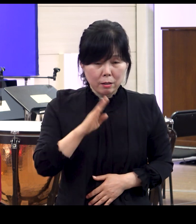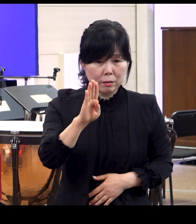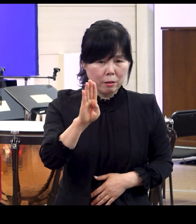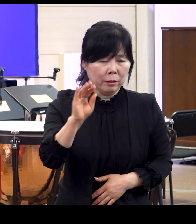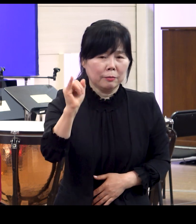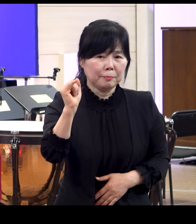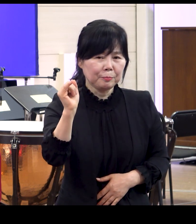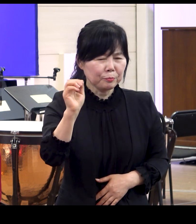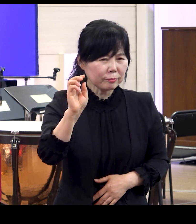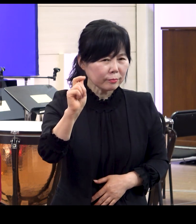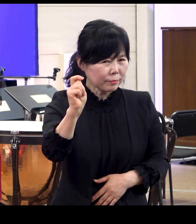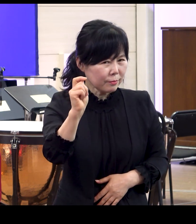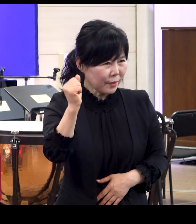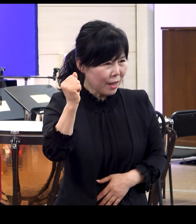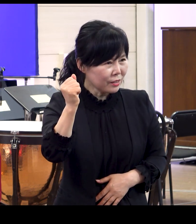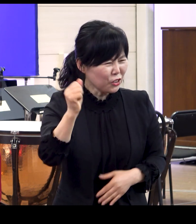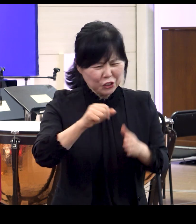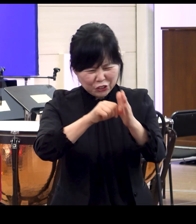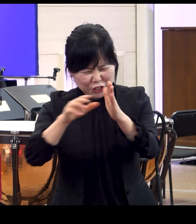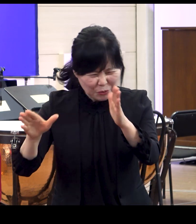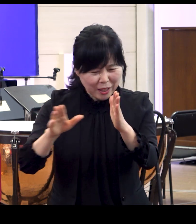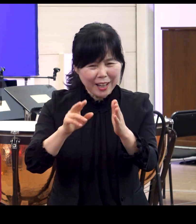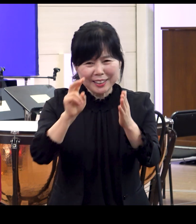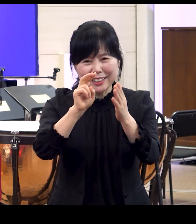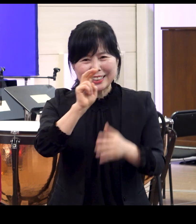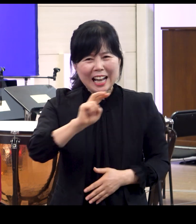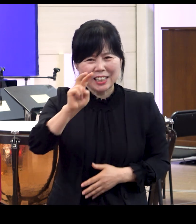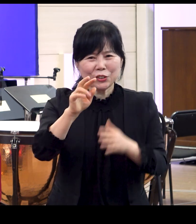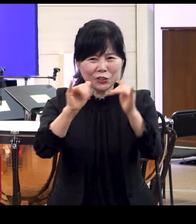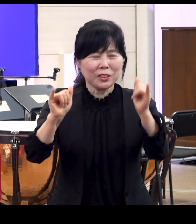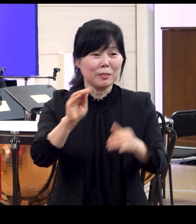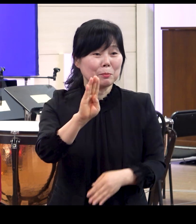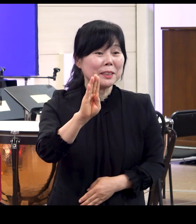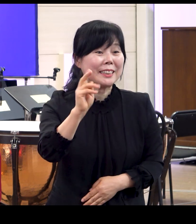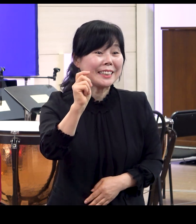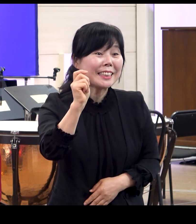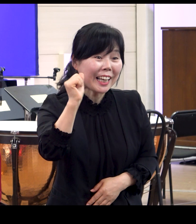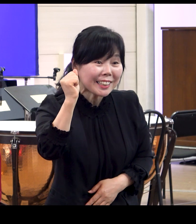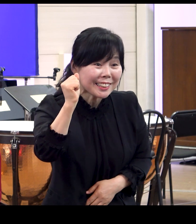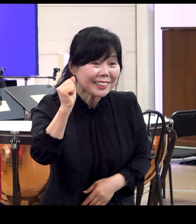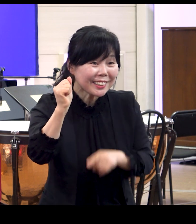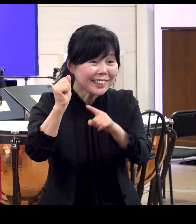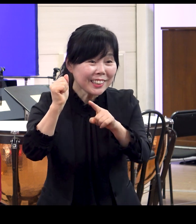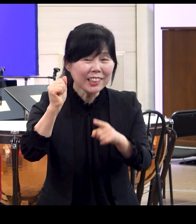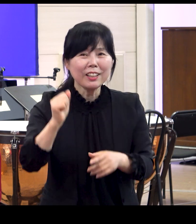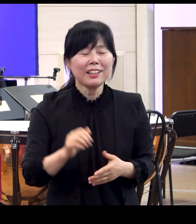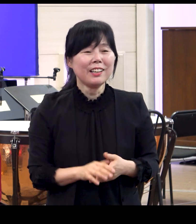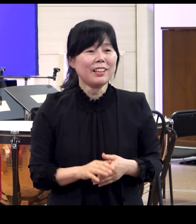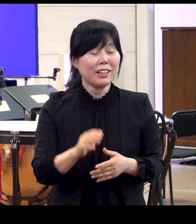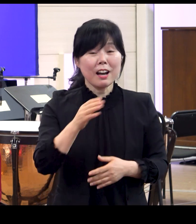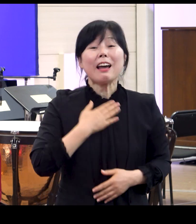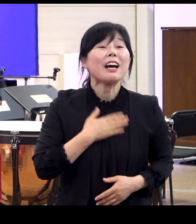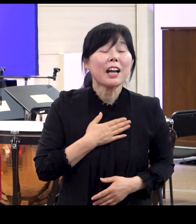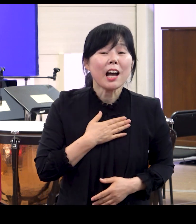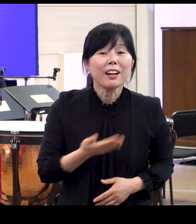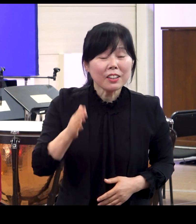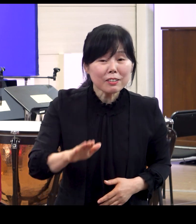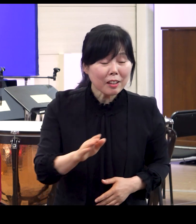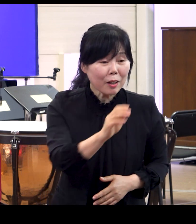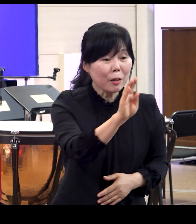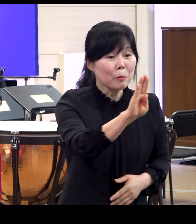손흥민 알아요. 언제 몇 골 넣은 데까지 다 알아요. 근데 문제는 뭐냐? BTS가 저를 모른다는 거예요.